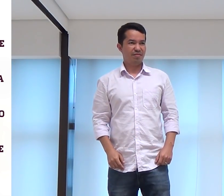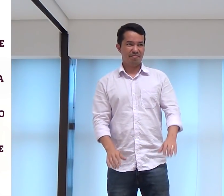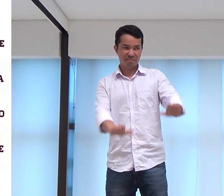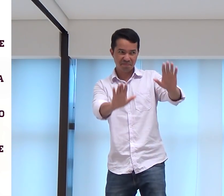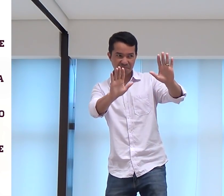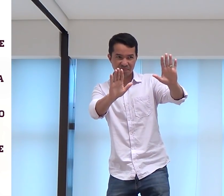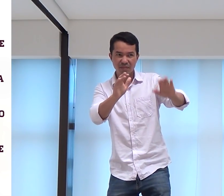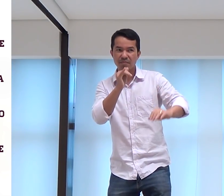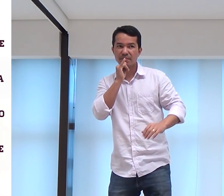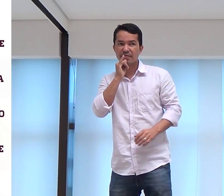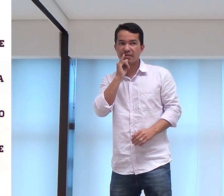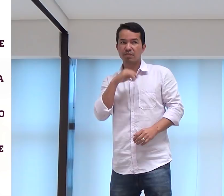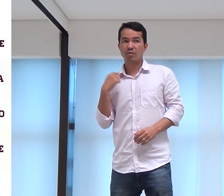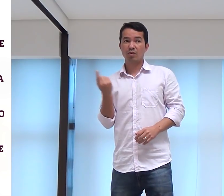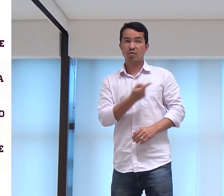Deus.